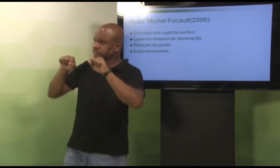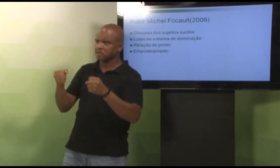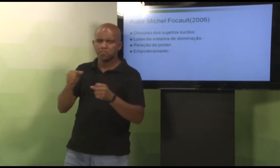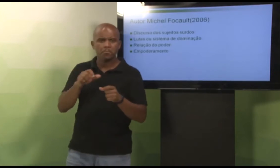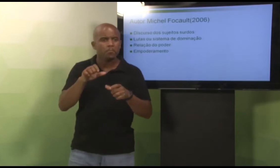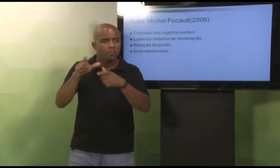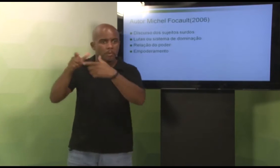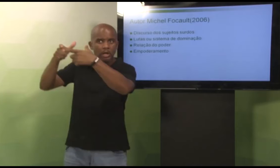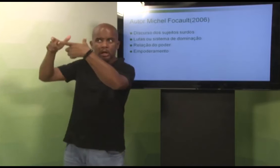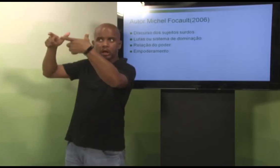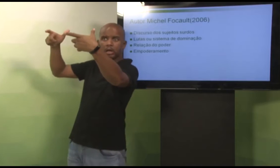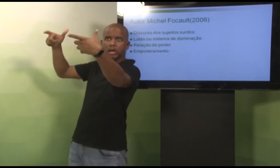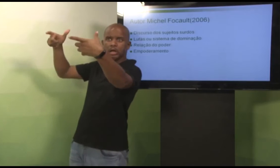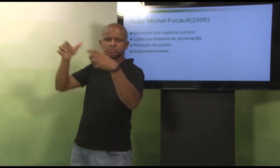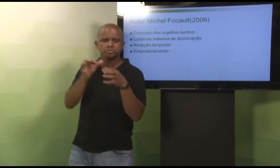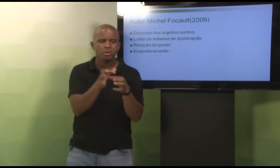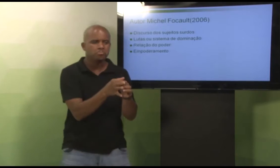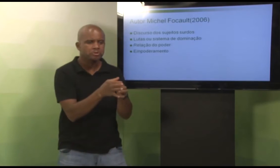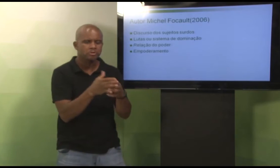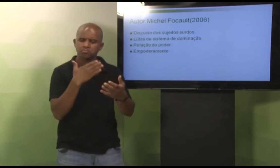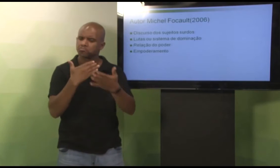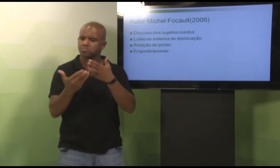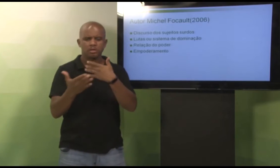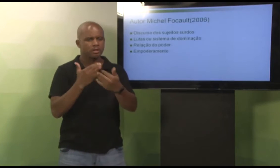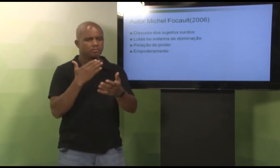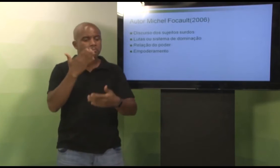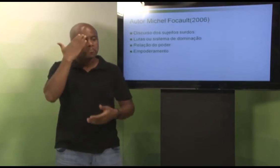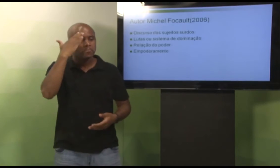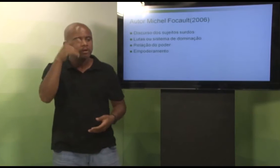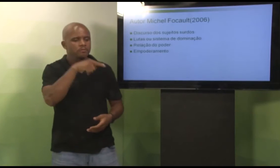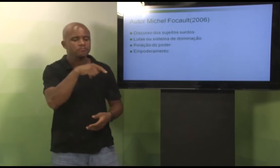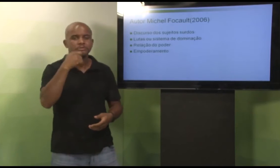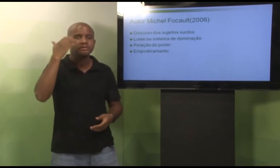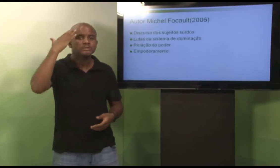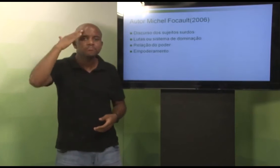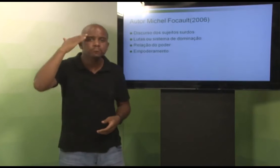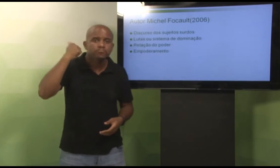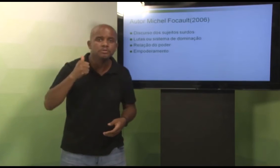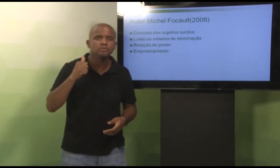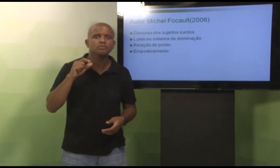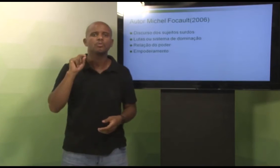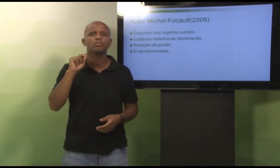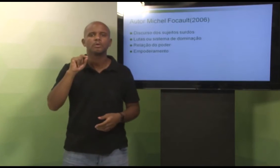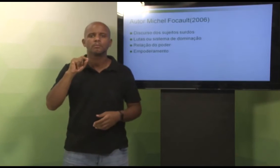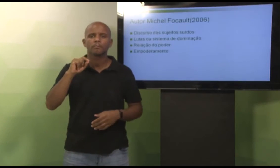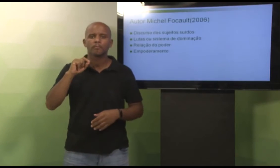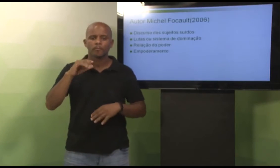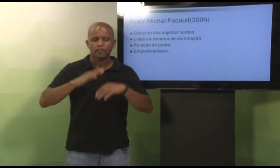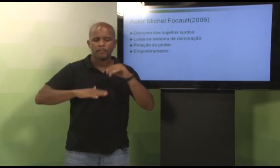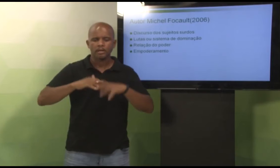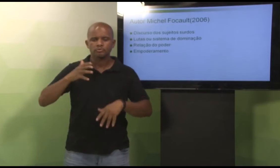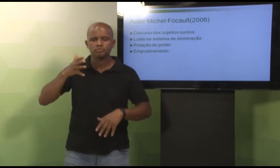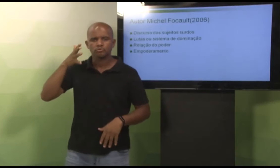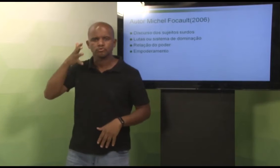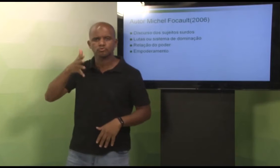estratégia onde as minorias vão se representar frente à maioria. Então, nesse